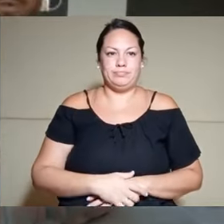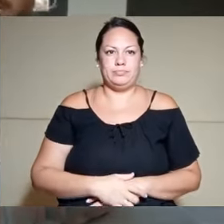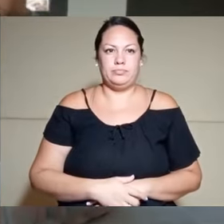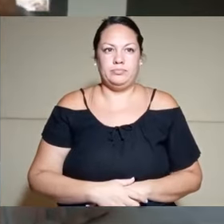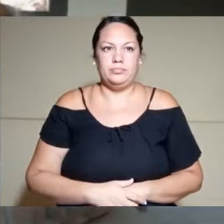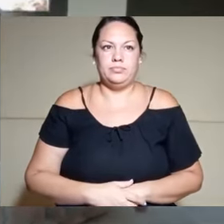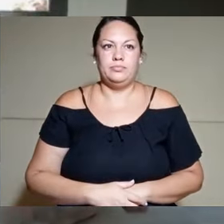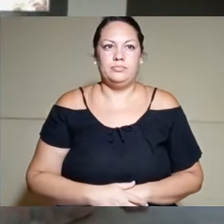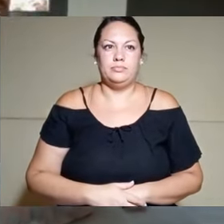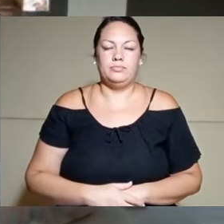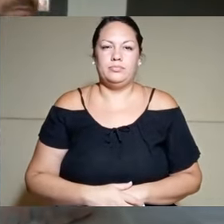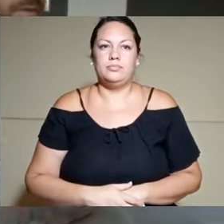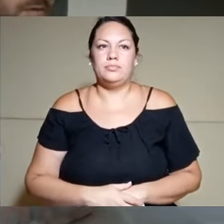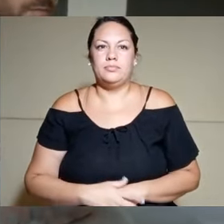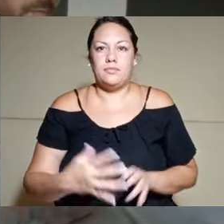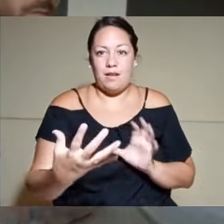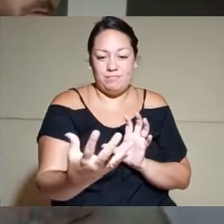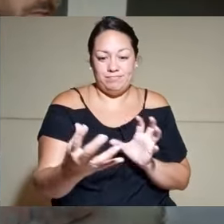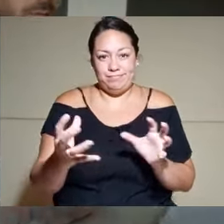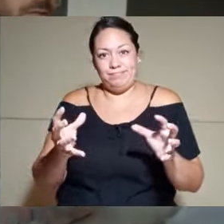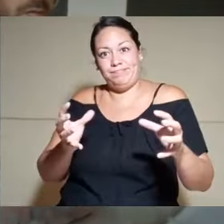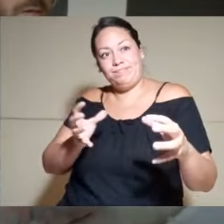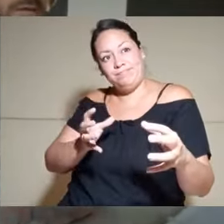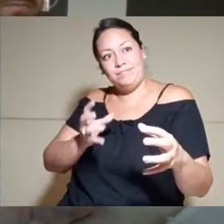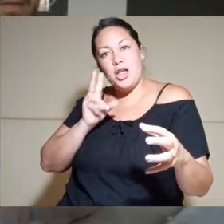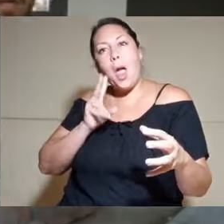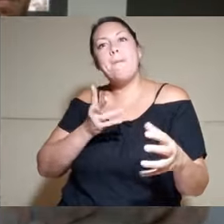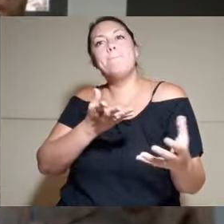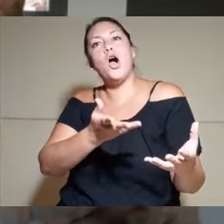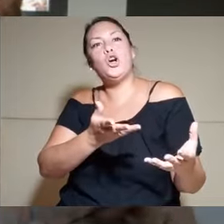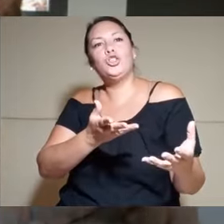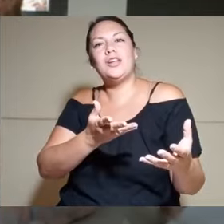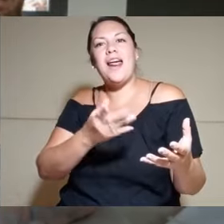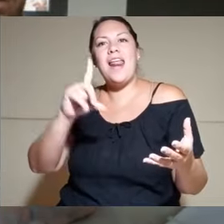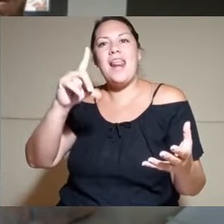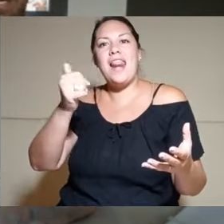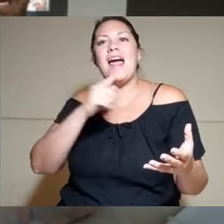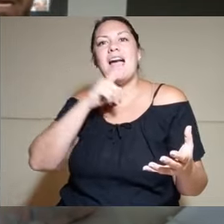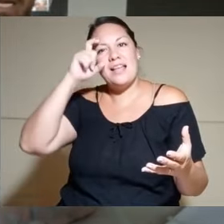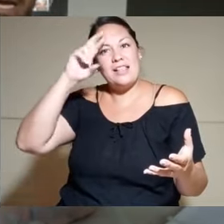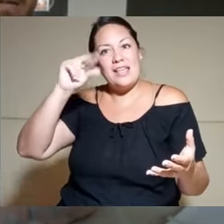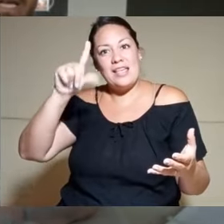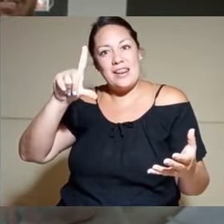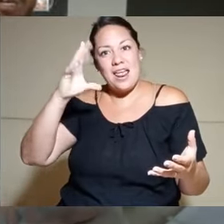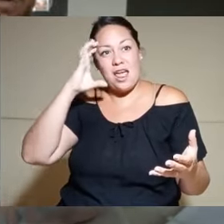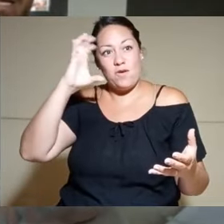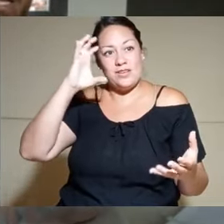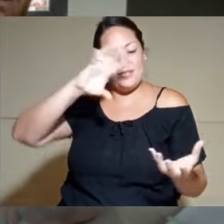Si ustedes ven, es que es incómodo, pero vamos a hacer lo posible. Si ustedes ven, yo les voy a